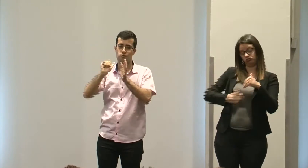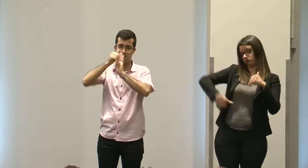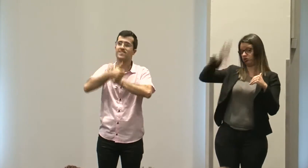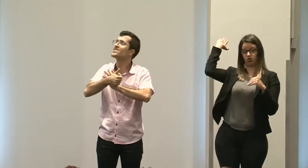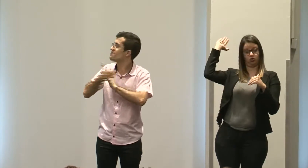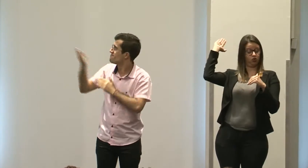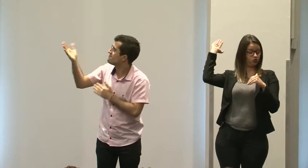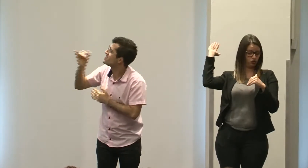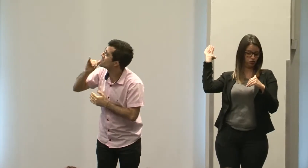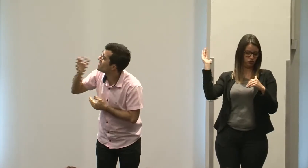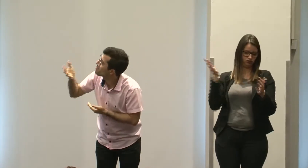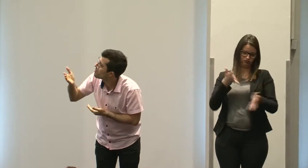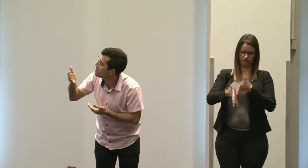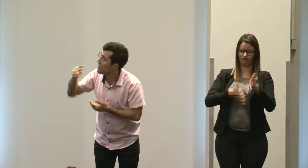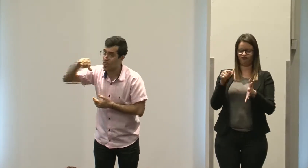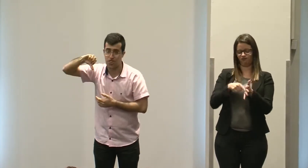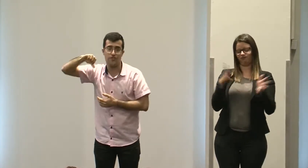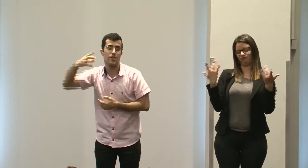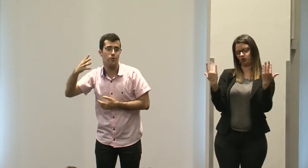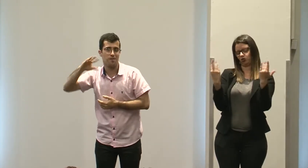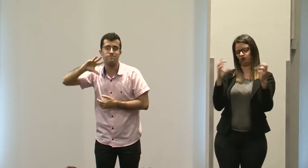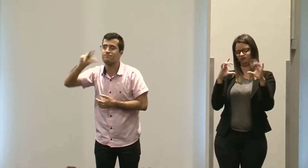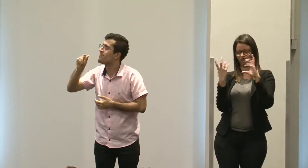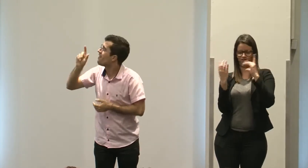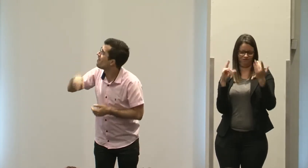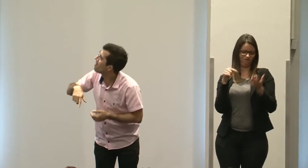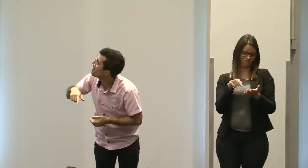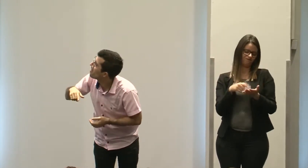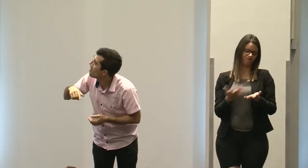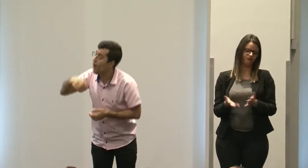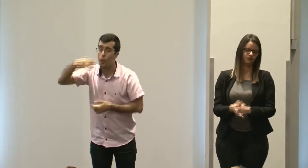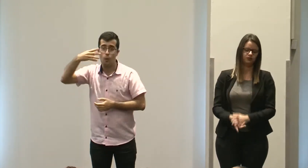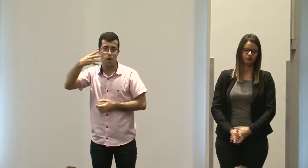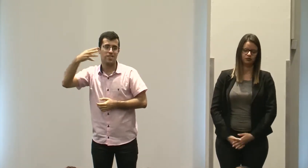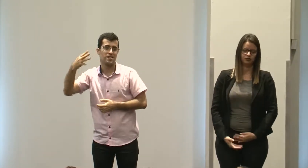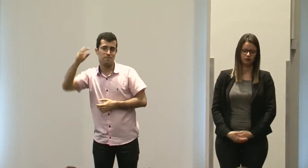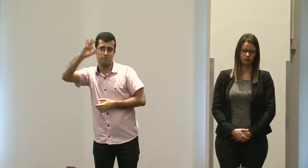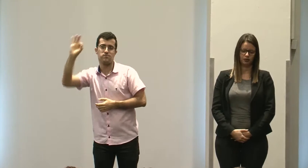número muito crescente na adaptação das configurações.